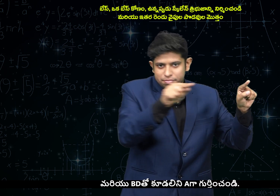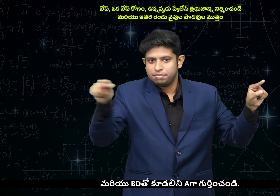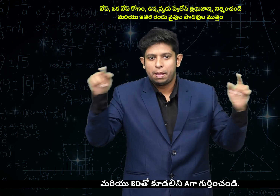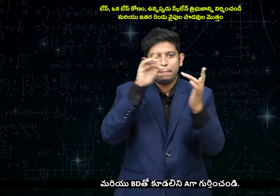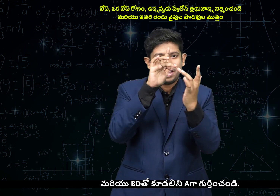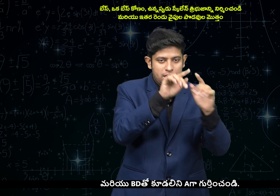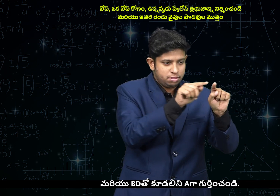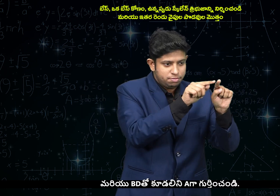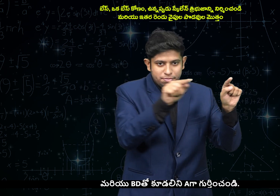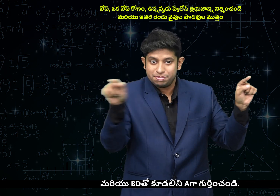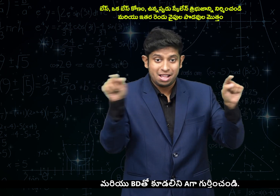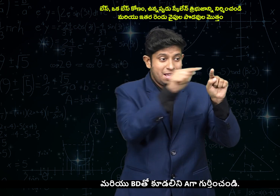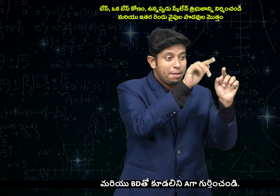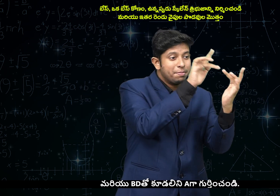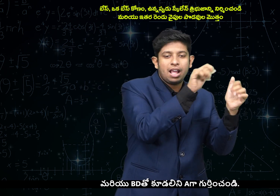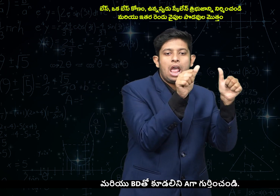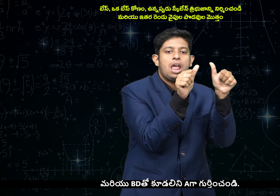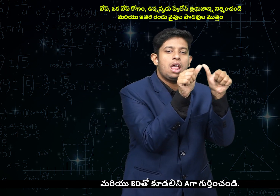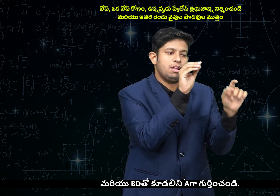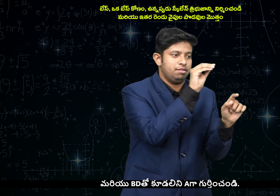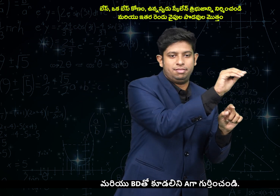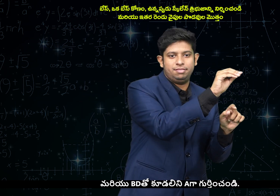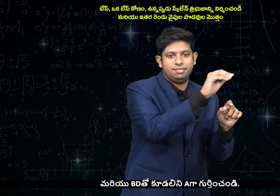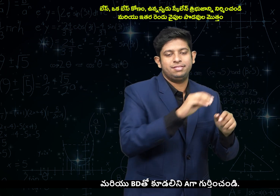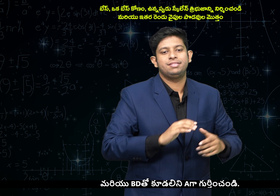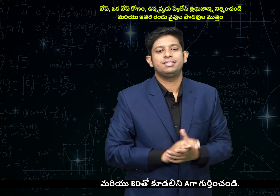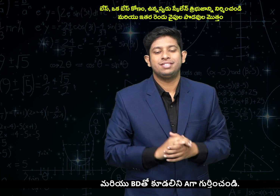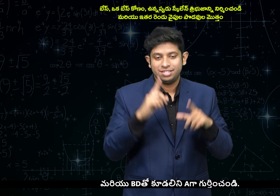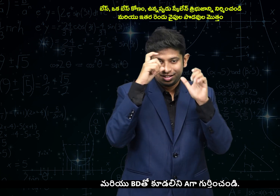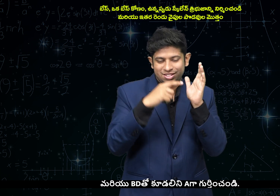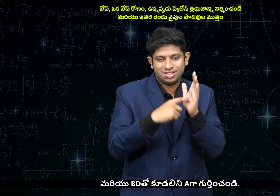మరియు బీడీతో కూడలిని ఏగా గుర్తించండి.